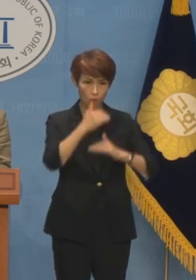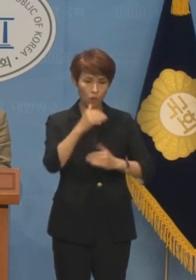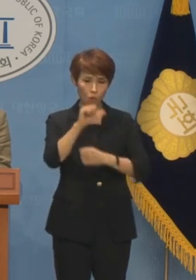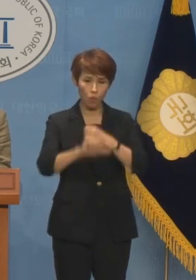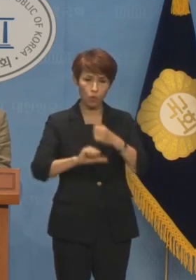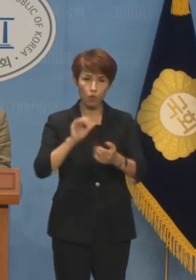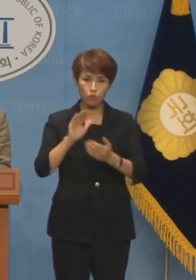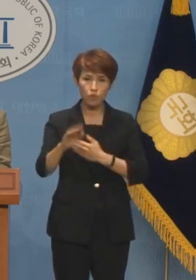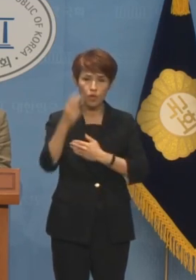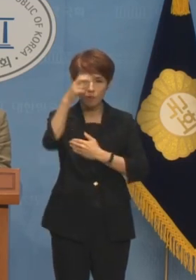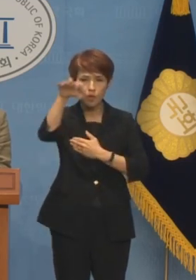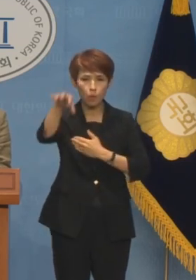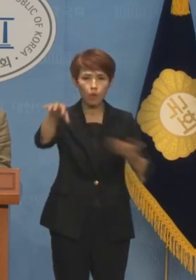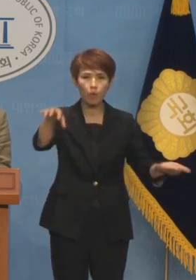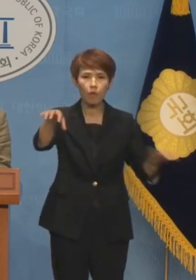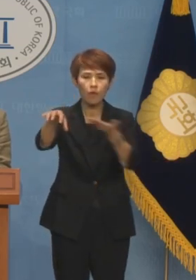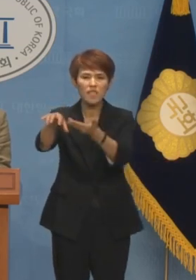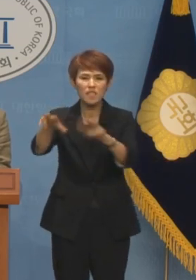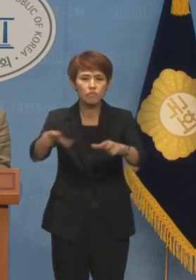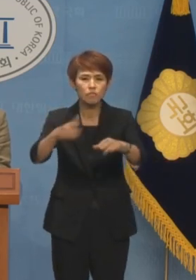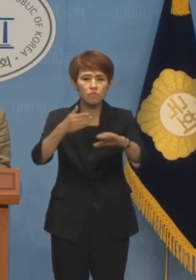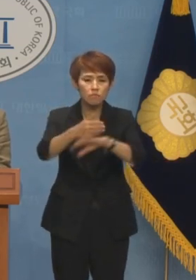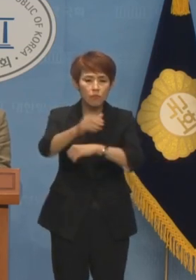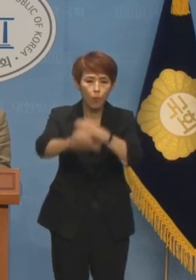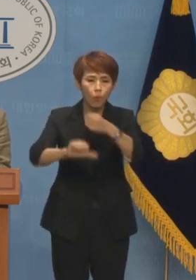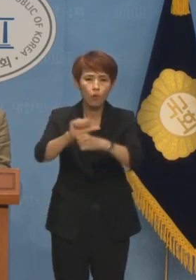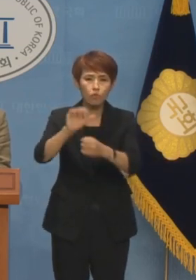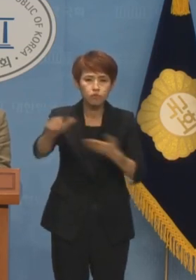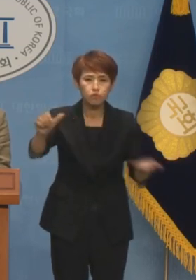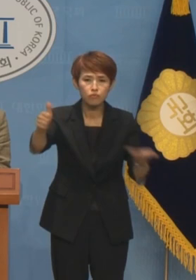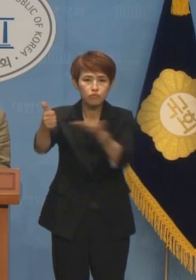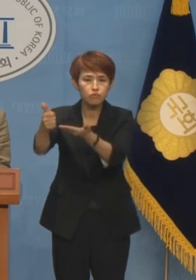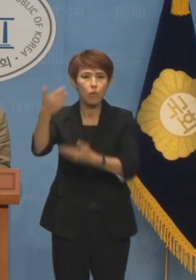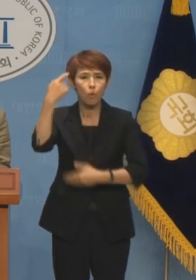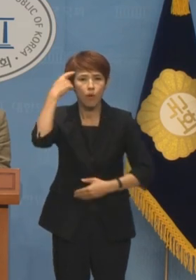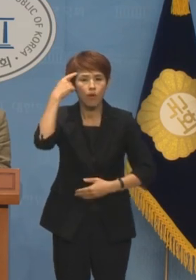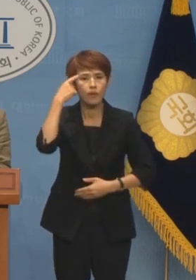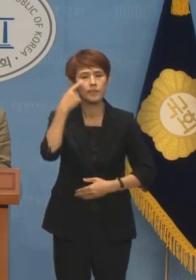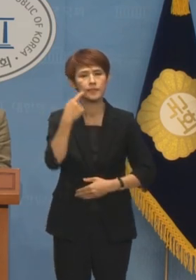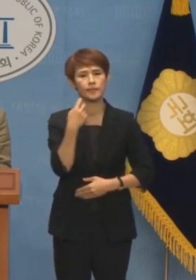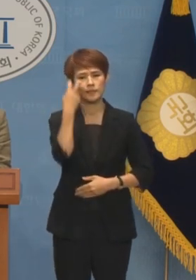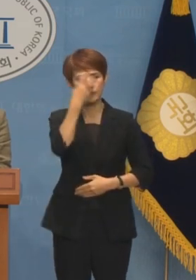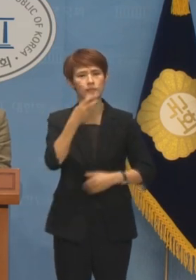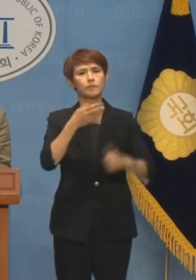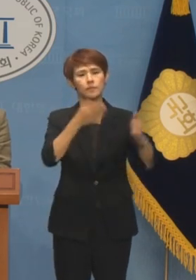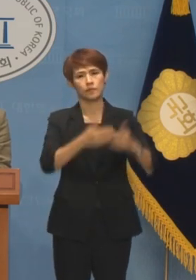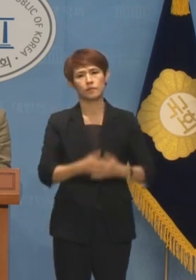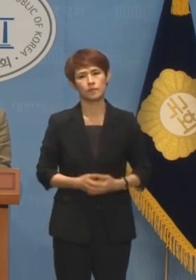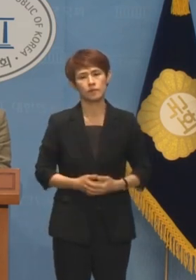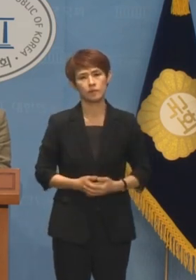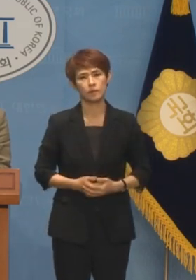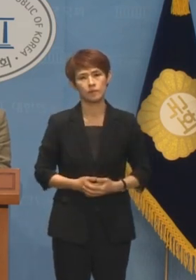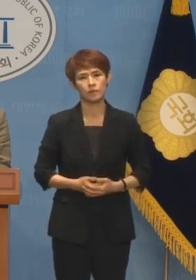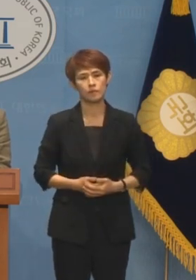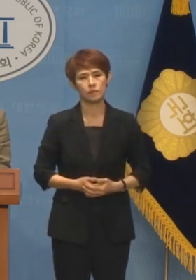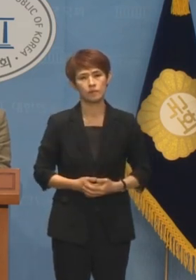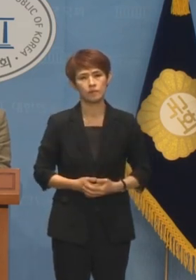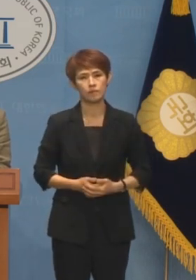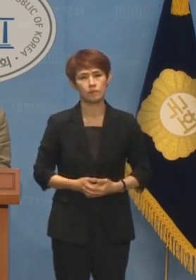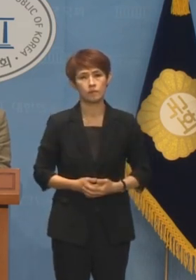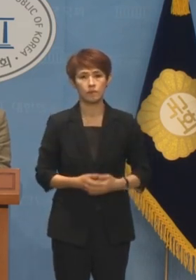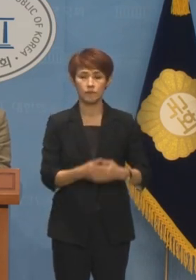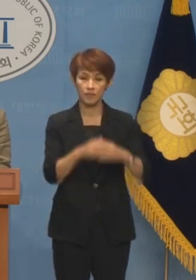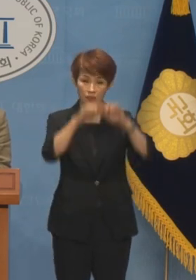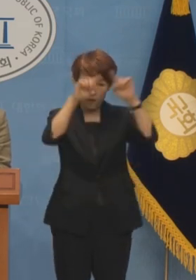감사원에 전달된 경위를 사실조사를 통해 철저히 밝혀야 합니다. 둘째, 7장의 내부 검토